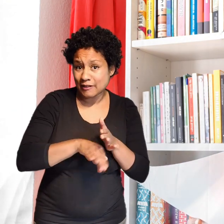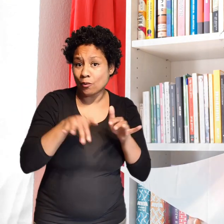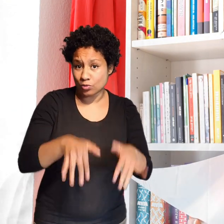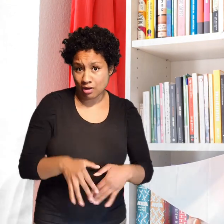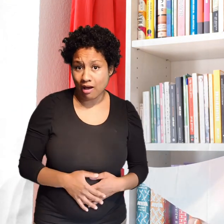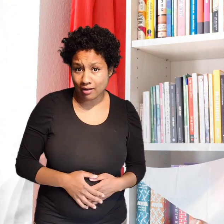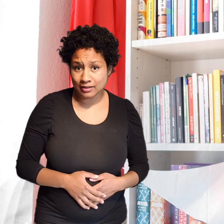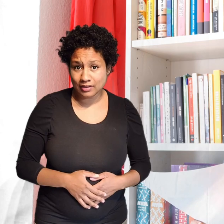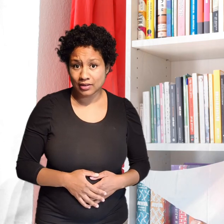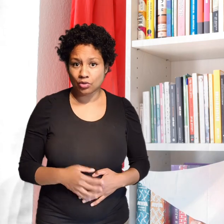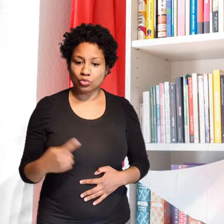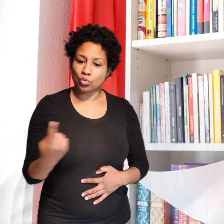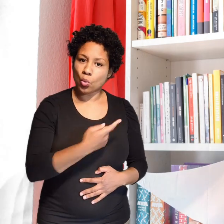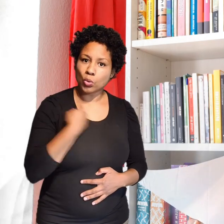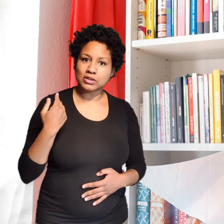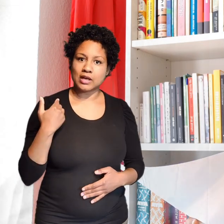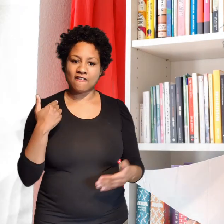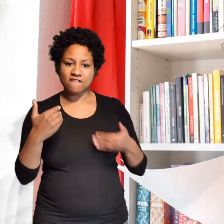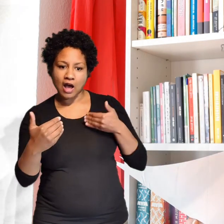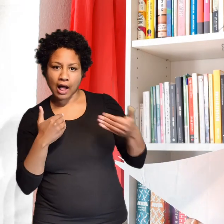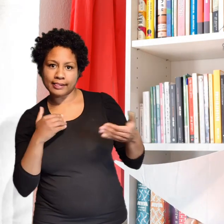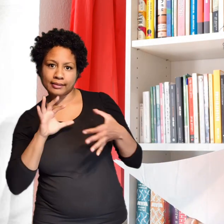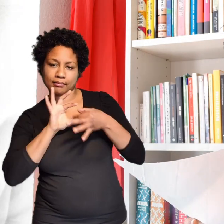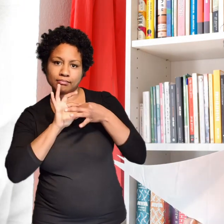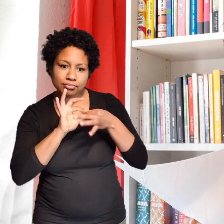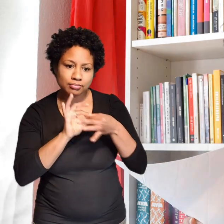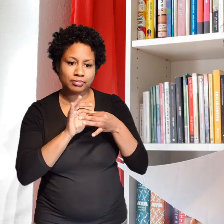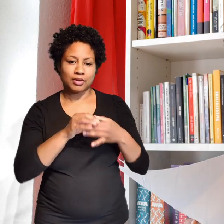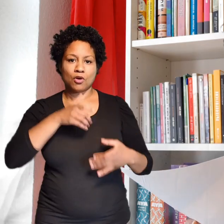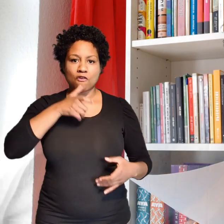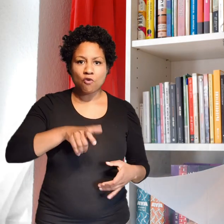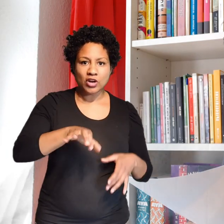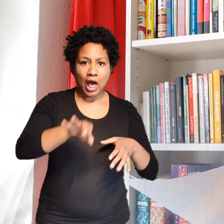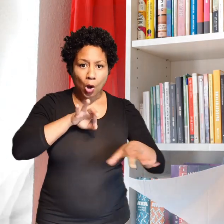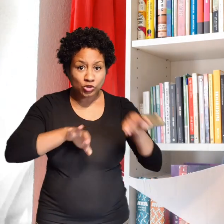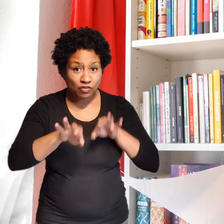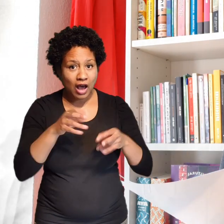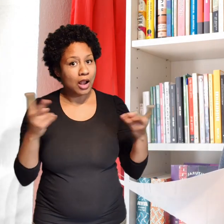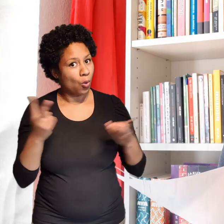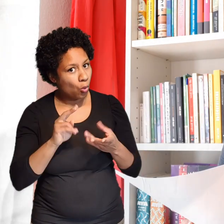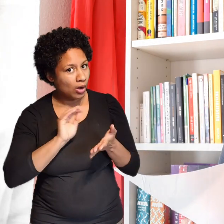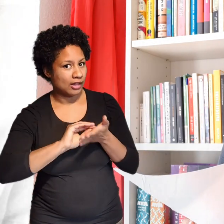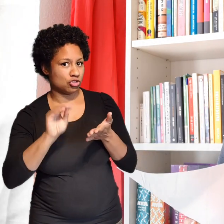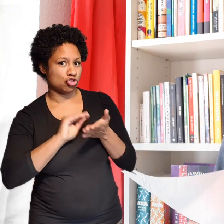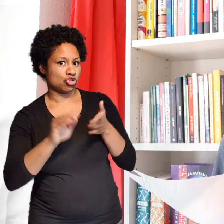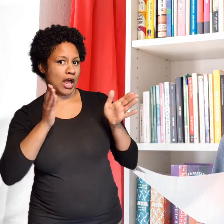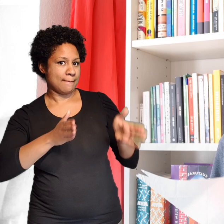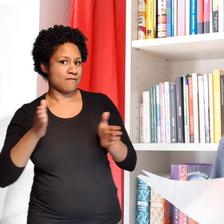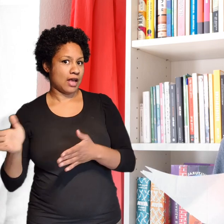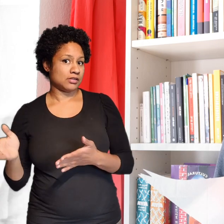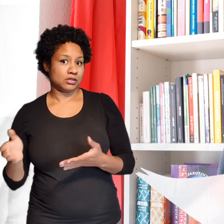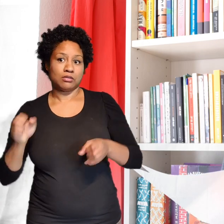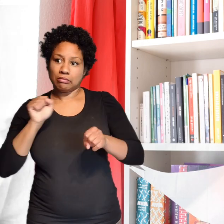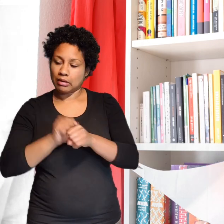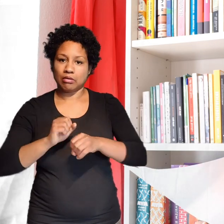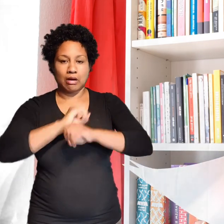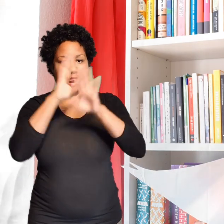unsere eigene Haltung dazu in der Wortwahl oder der Schreibweise deutlich werden